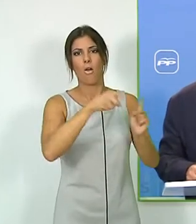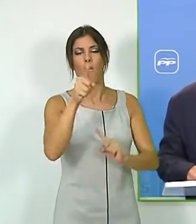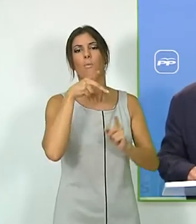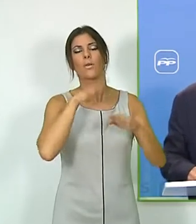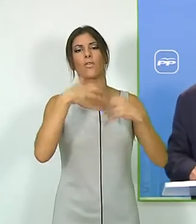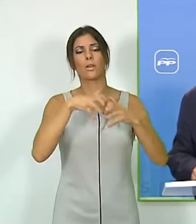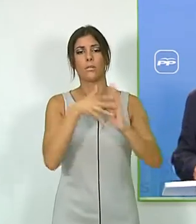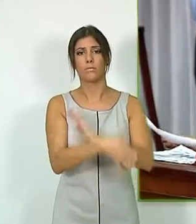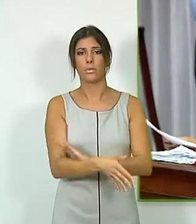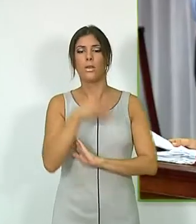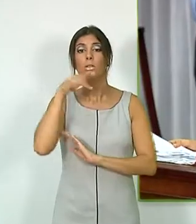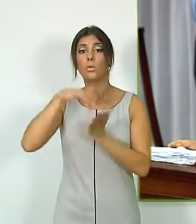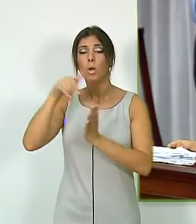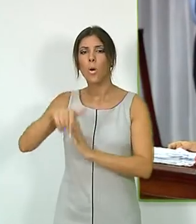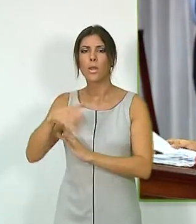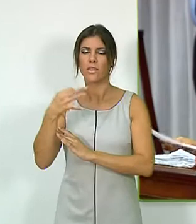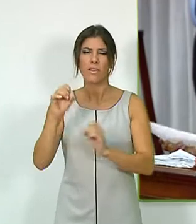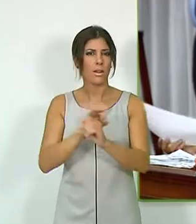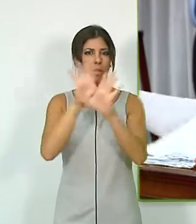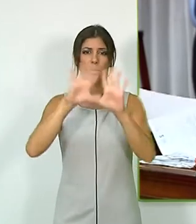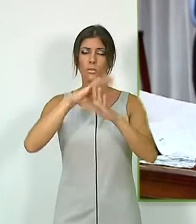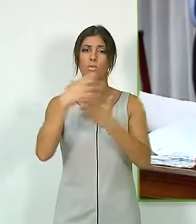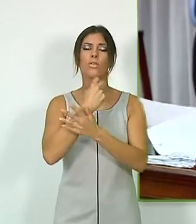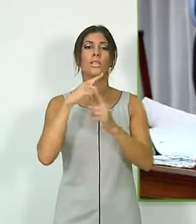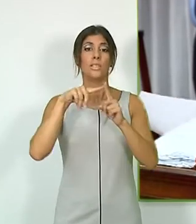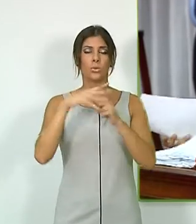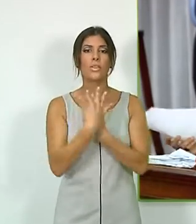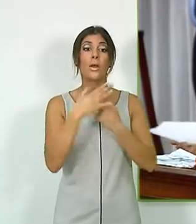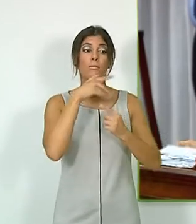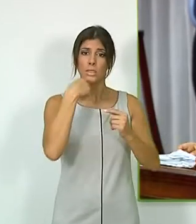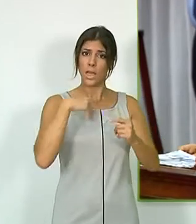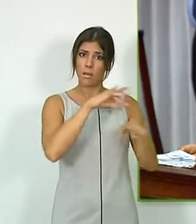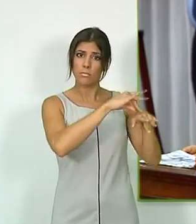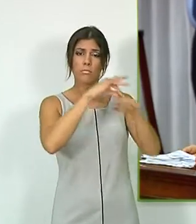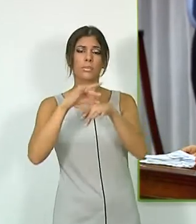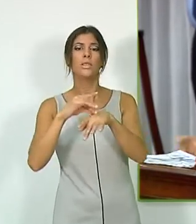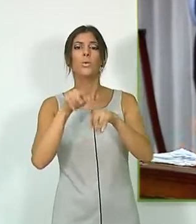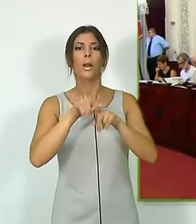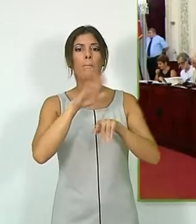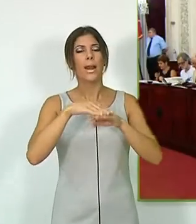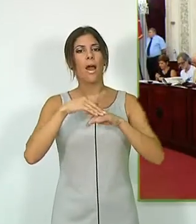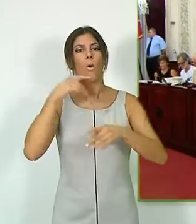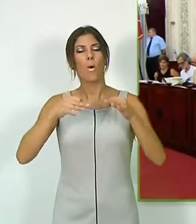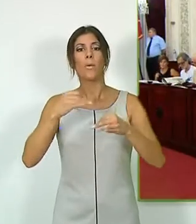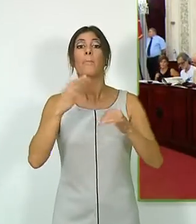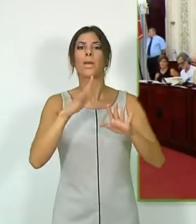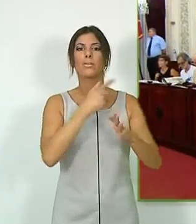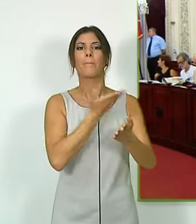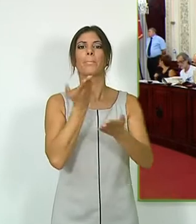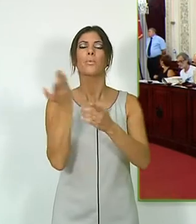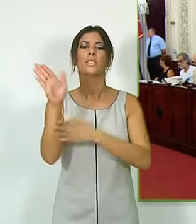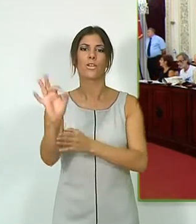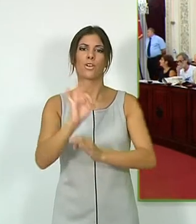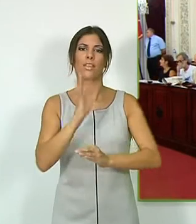este ente público. Hoy deberían haberse esclarecido los hechos. Marta Meléndez estaba citada en el juzgado para la vista oral, pero